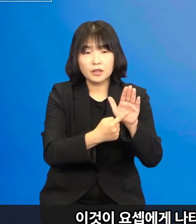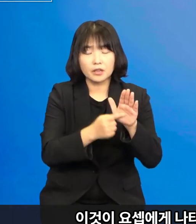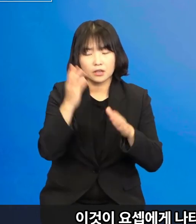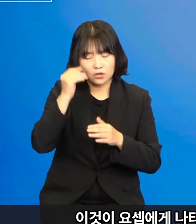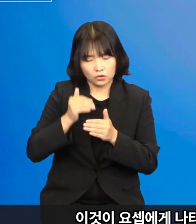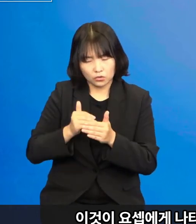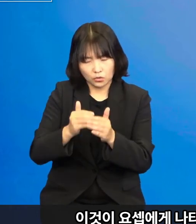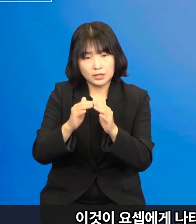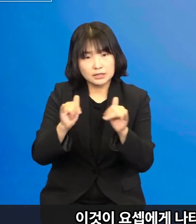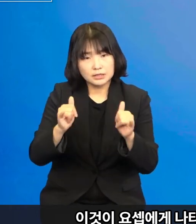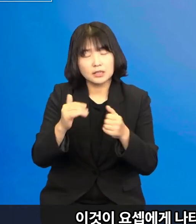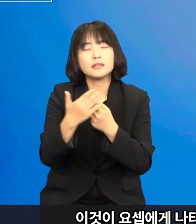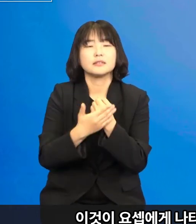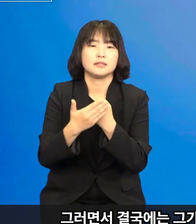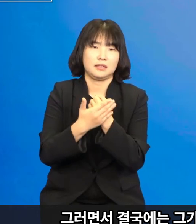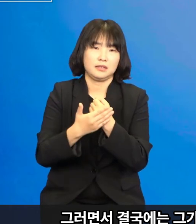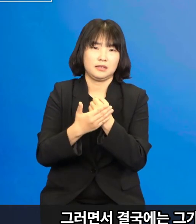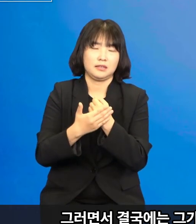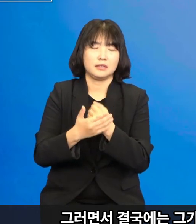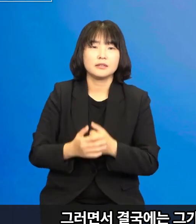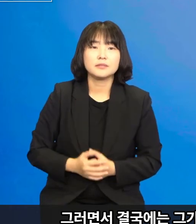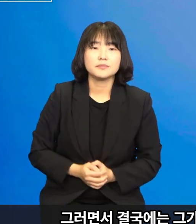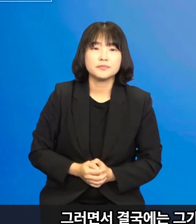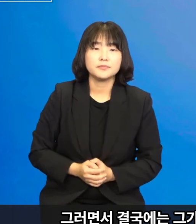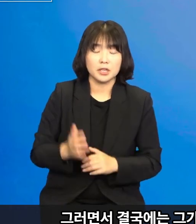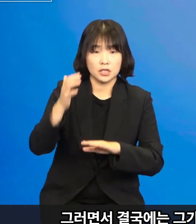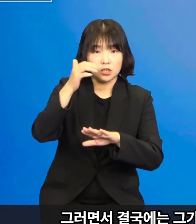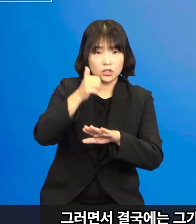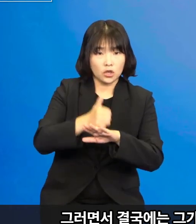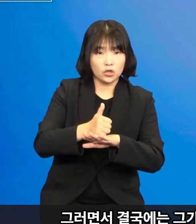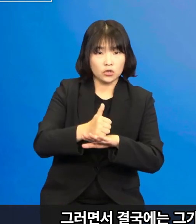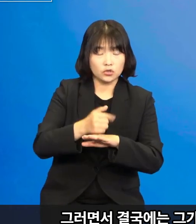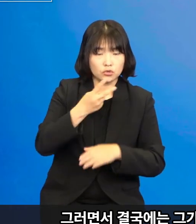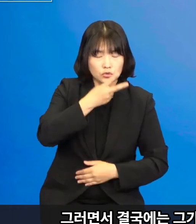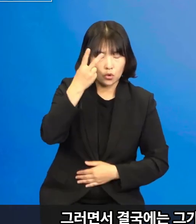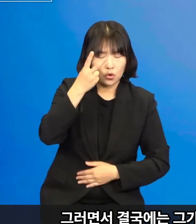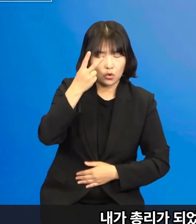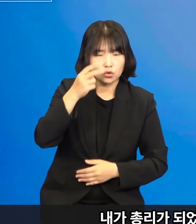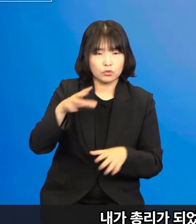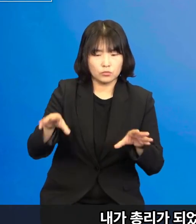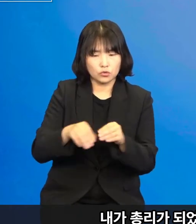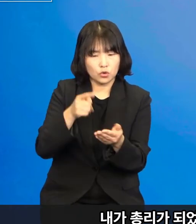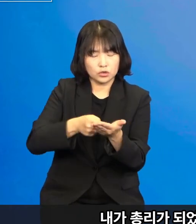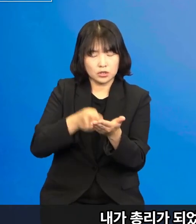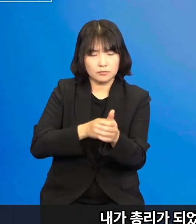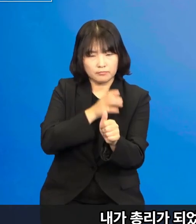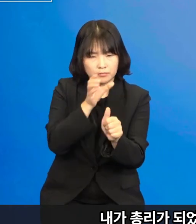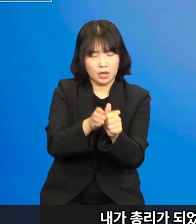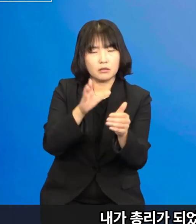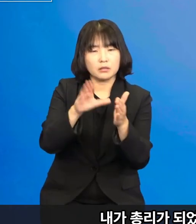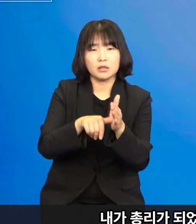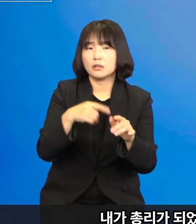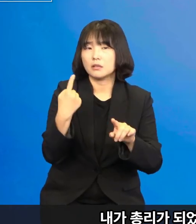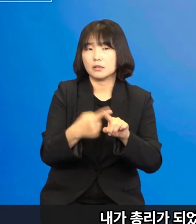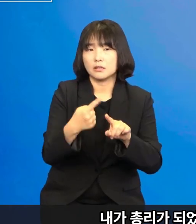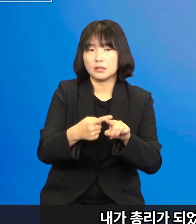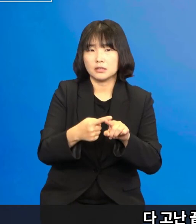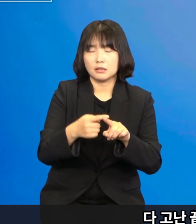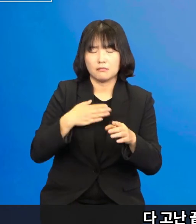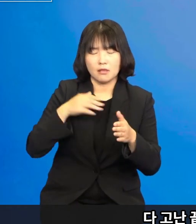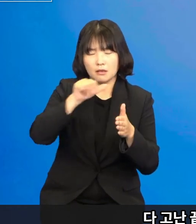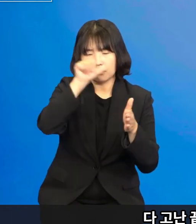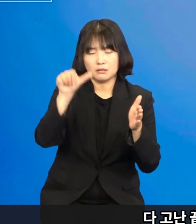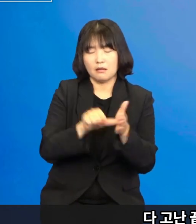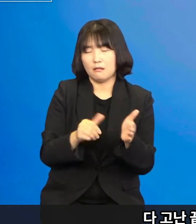형통한 자의 그 은혜입니다. 그러면서 결국에는 그가 총리가 됐을 때도 마찬가지예요. 아, 내가 총리가 되었어. 내 인생 이제